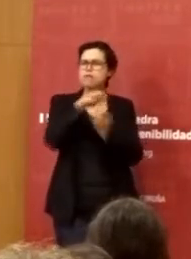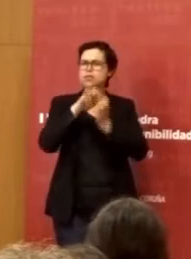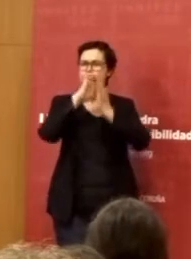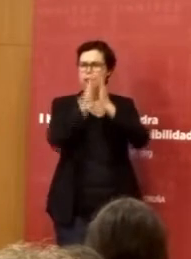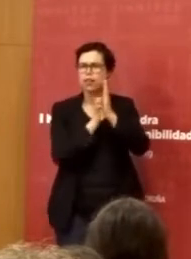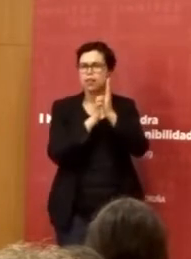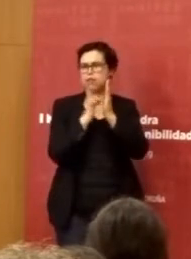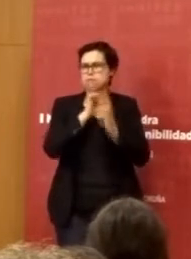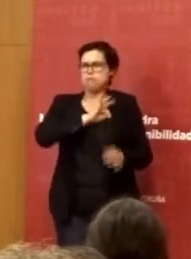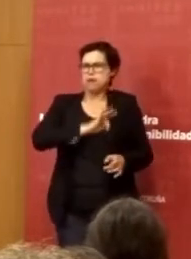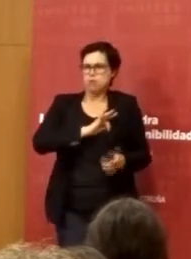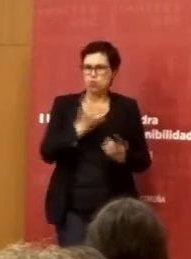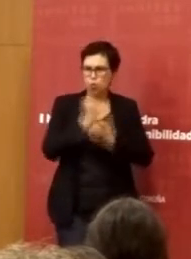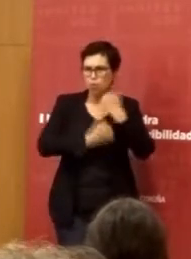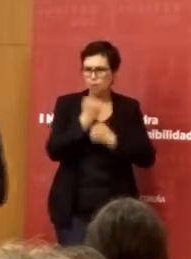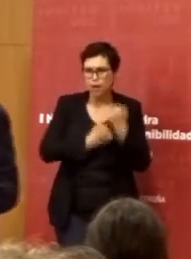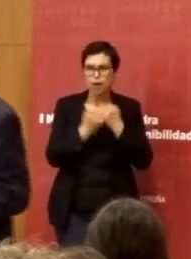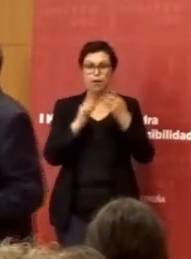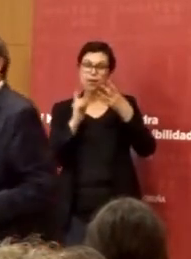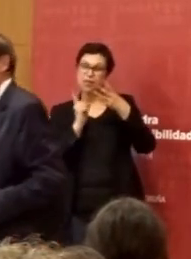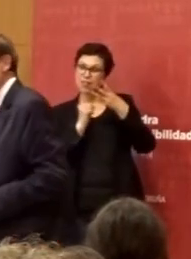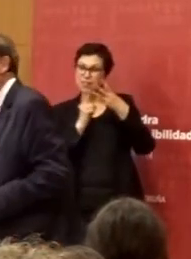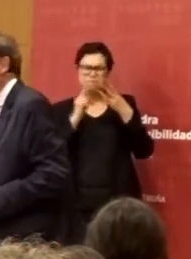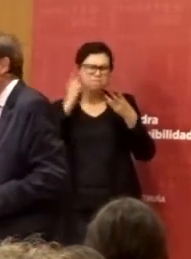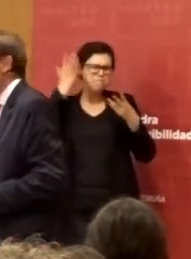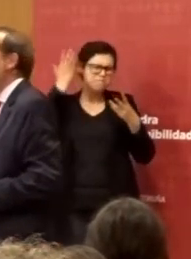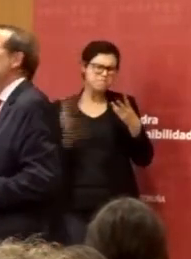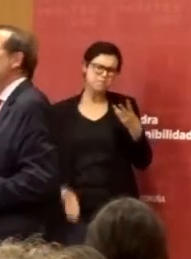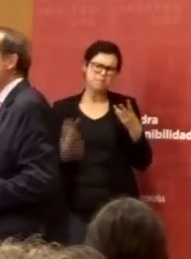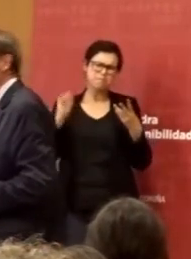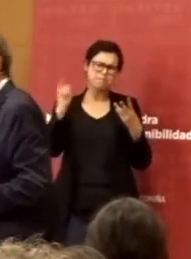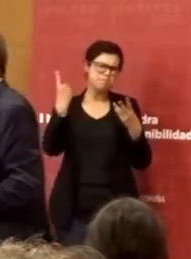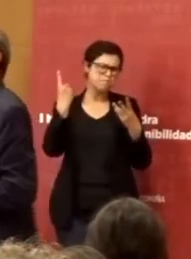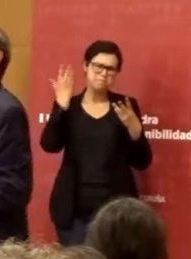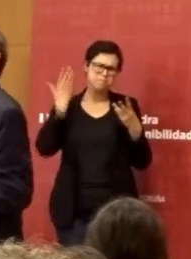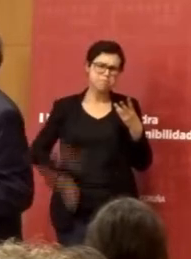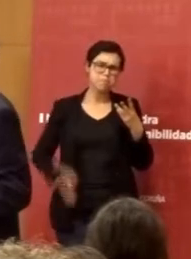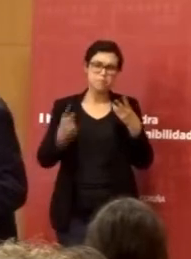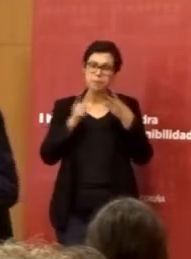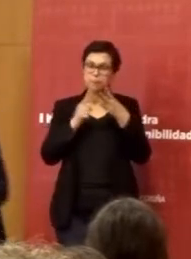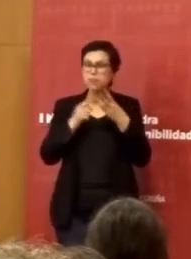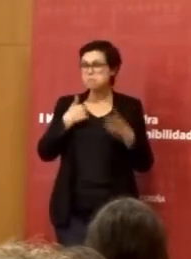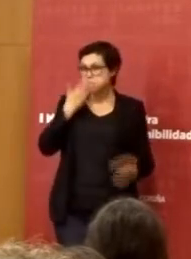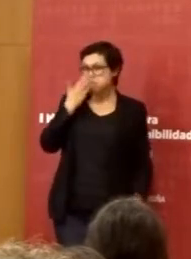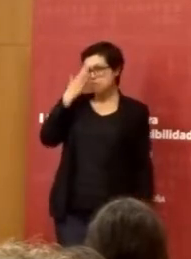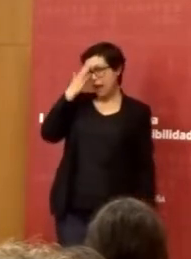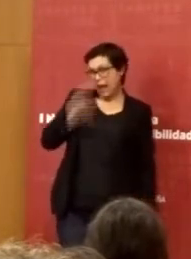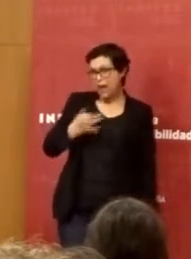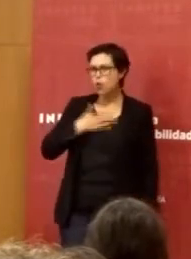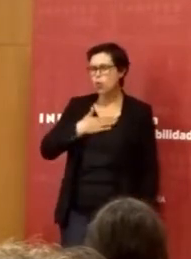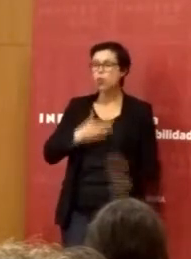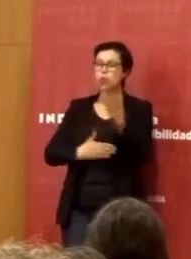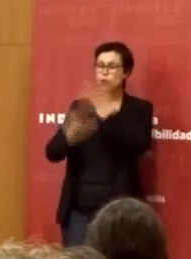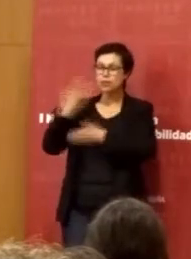razón. Pero para mí la razón más importante es la tercera. Yo creo que las personas con discapacidad y las personas